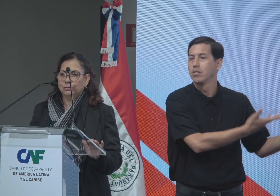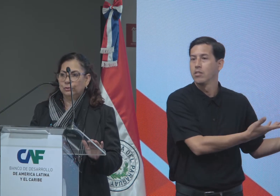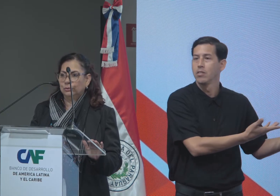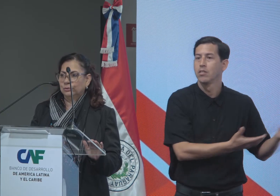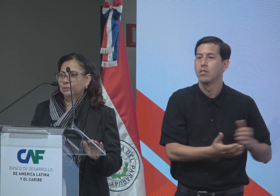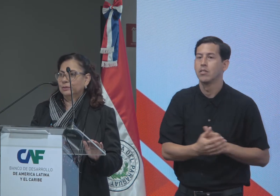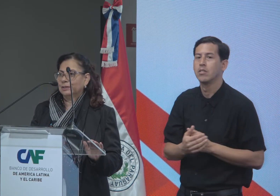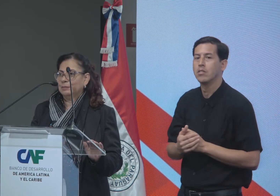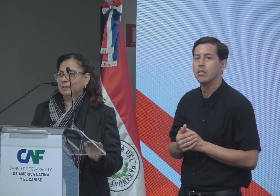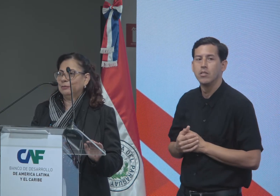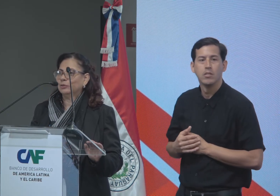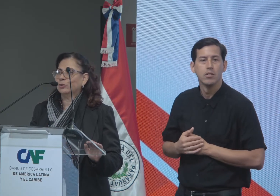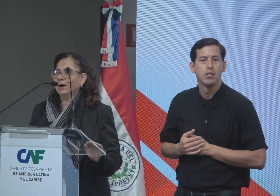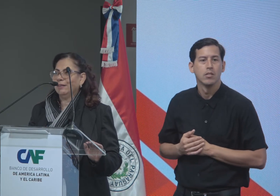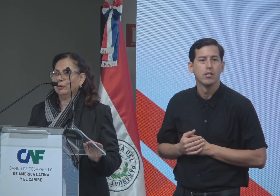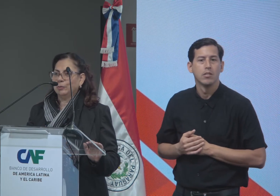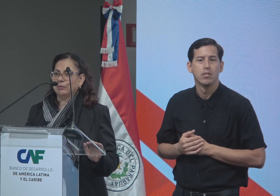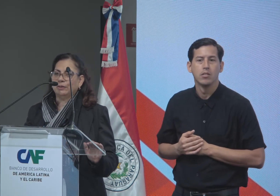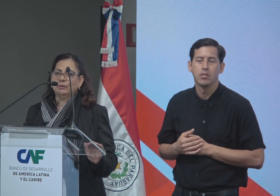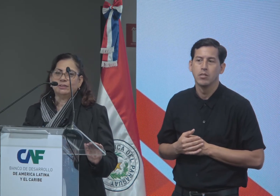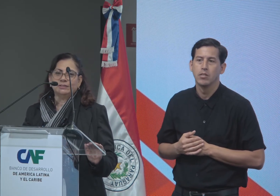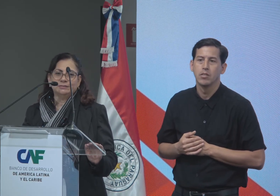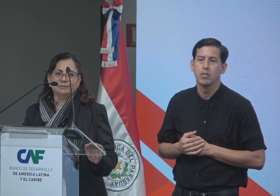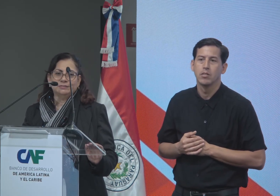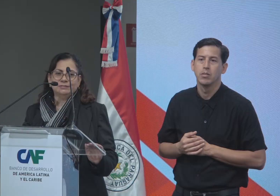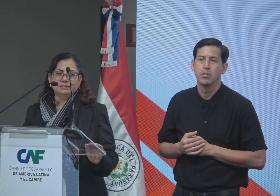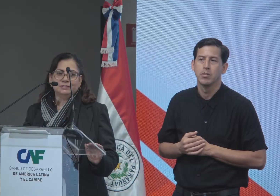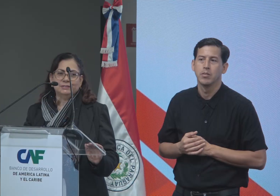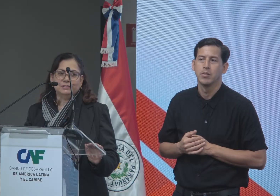con sus respectivos cuadros, por favor.